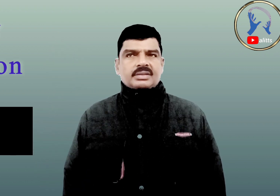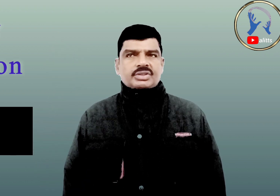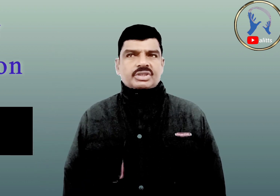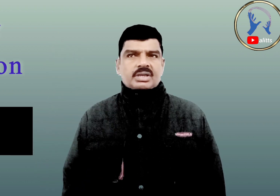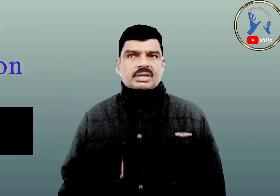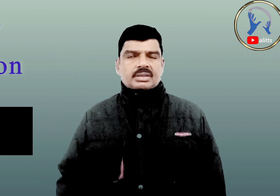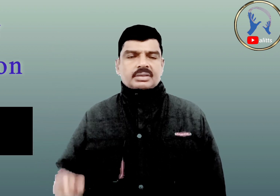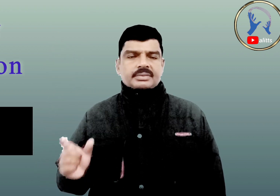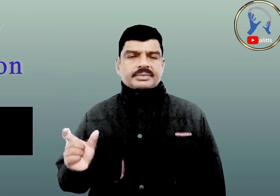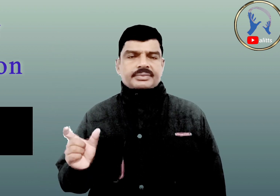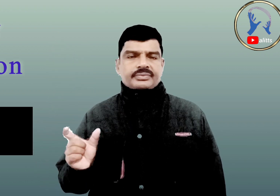चांद।